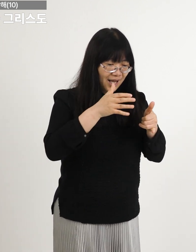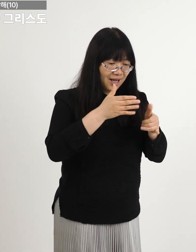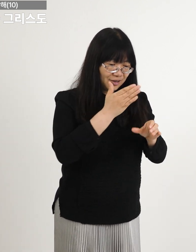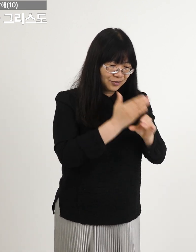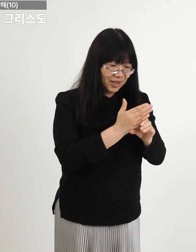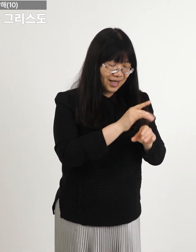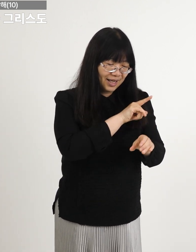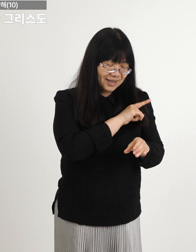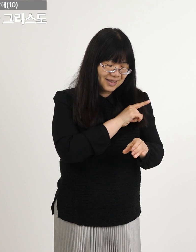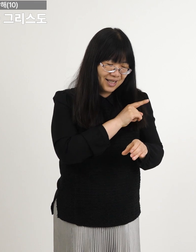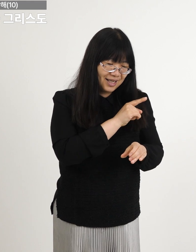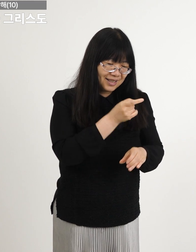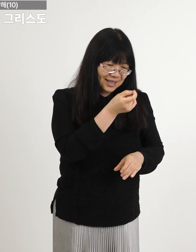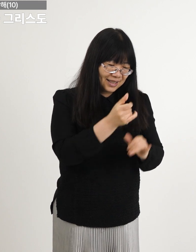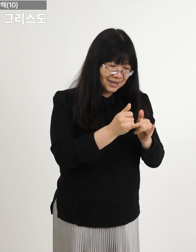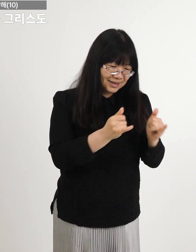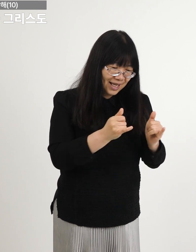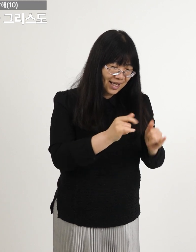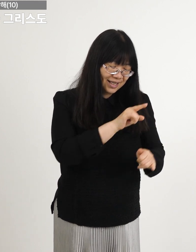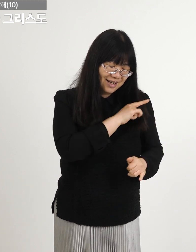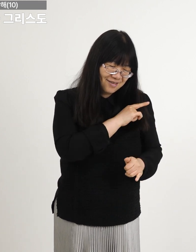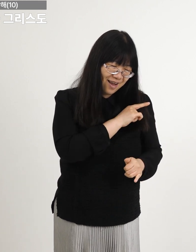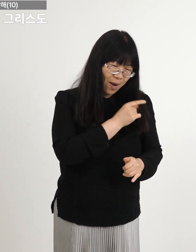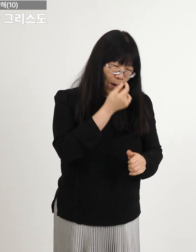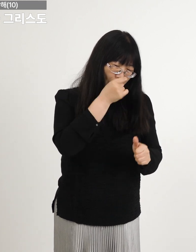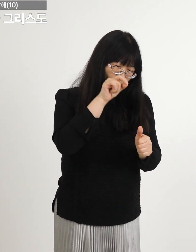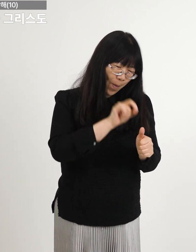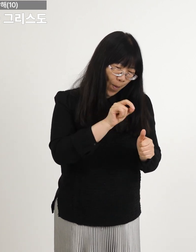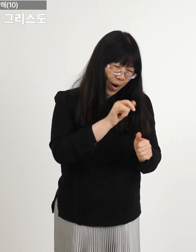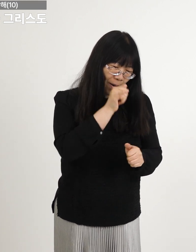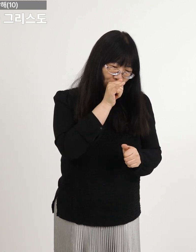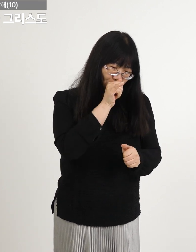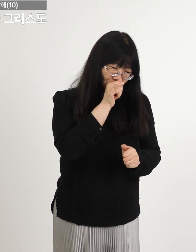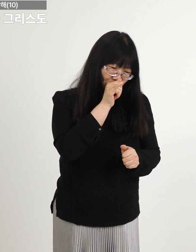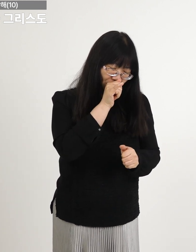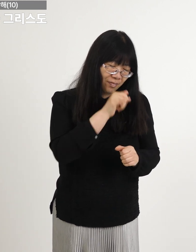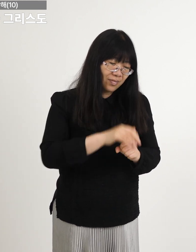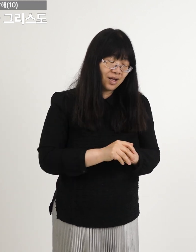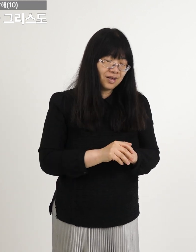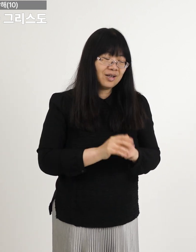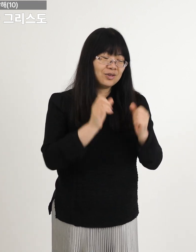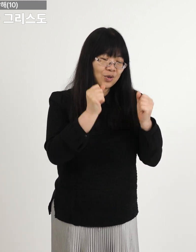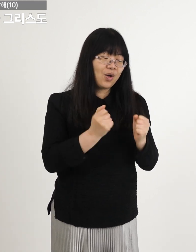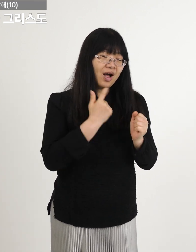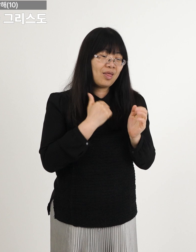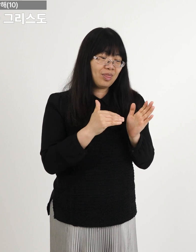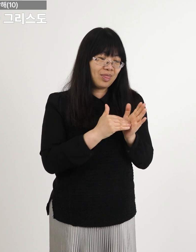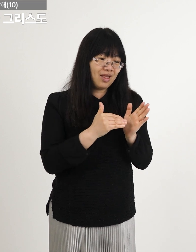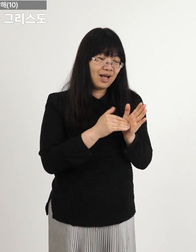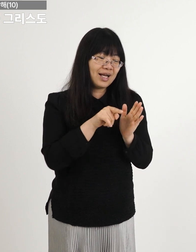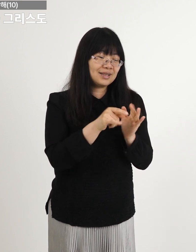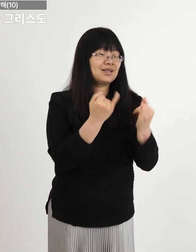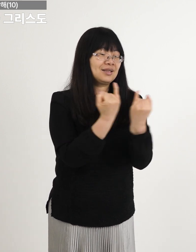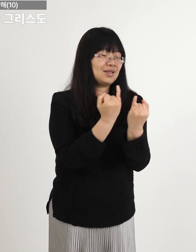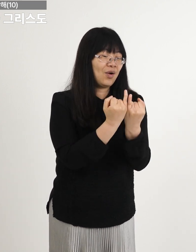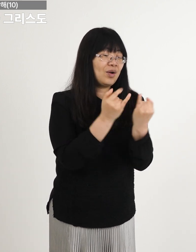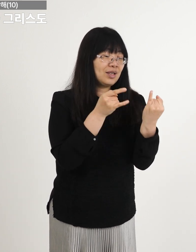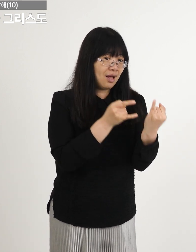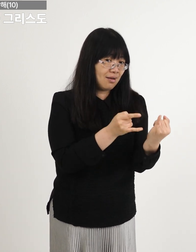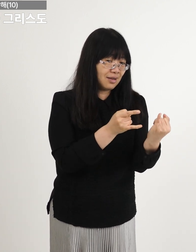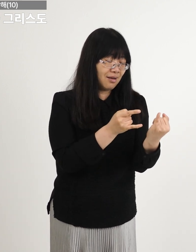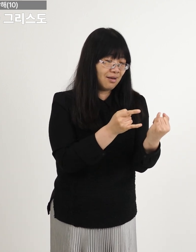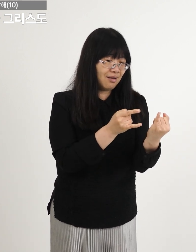가장 작은 자요, 가장 천대꾸러기요, 가장 미말의 존재였던 이